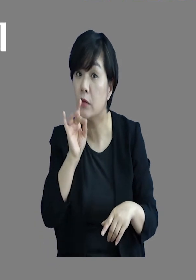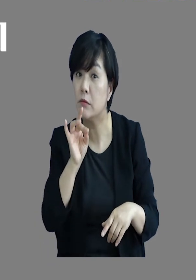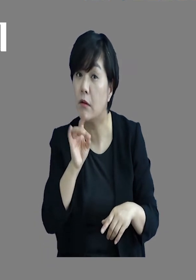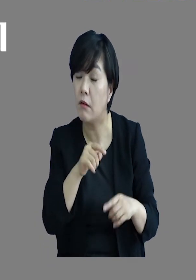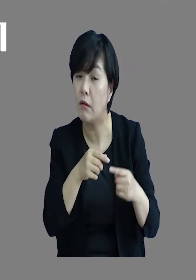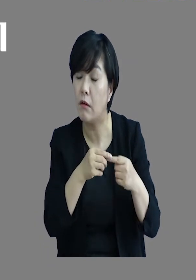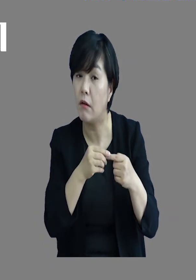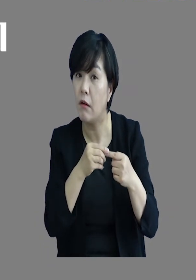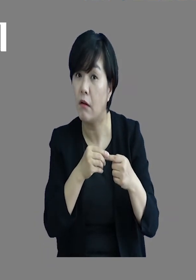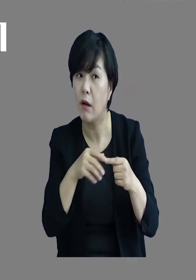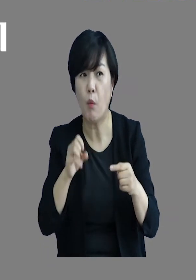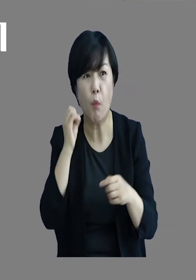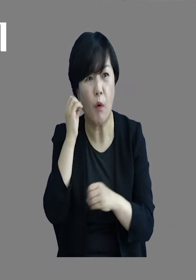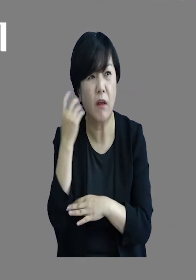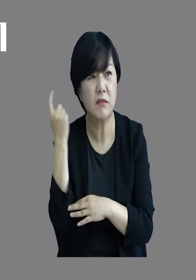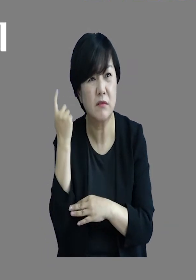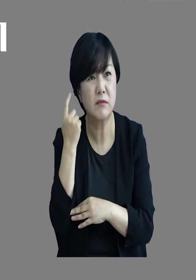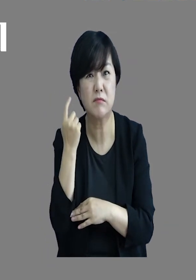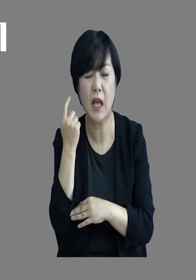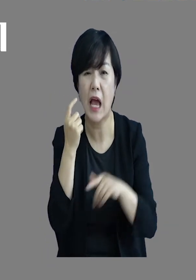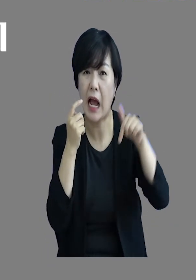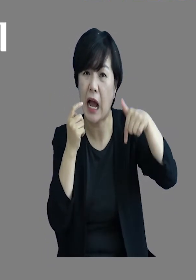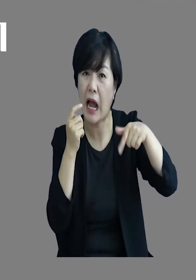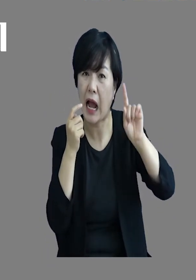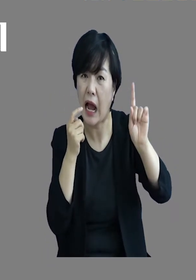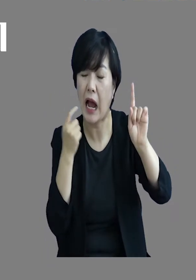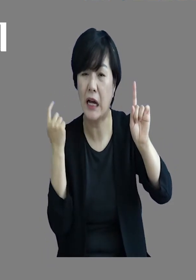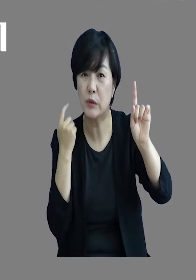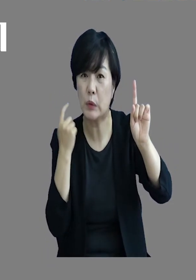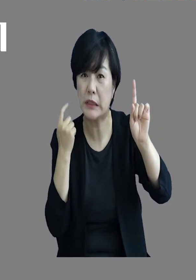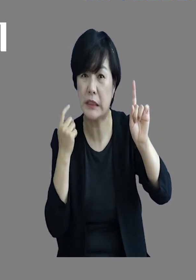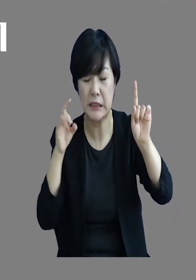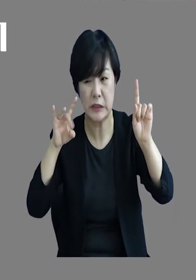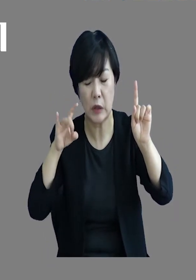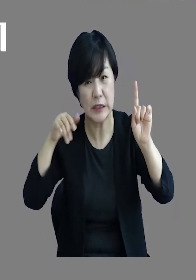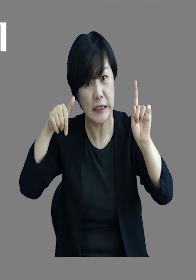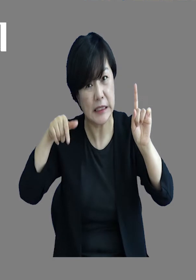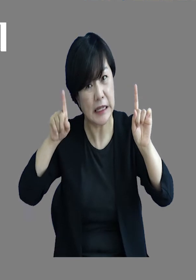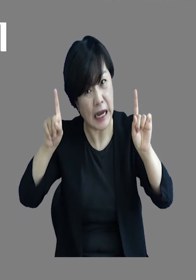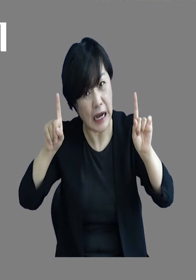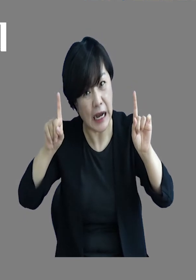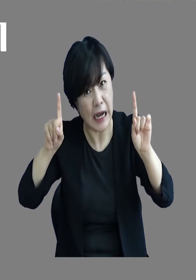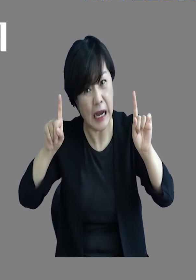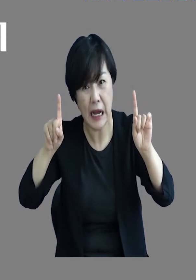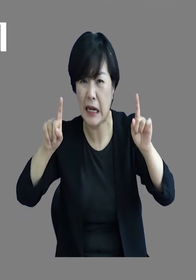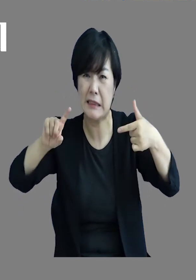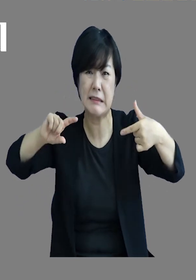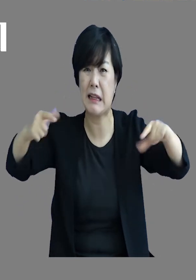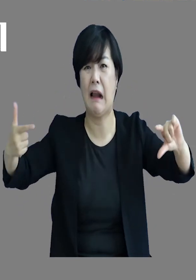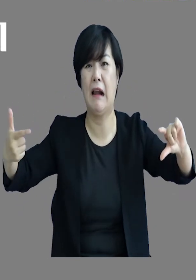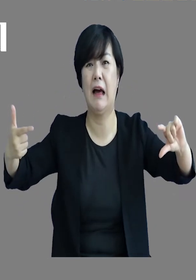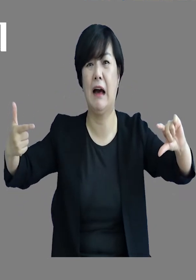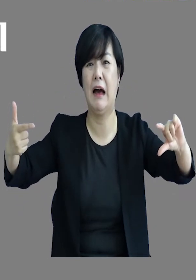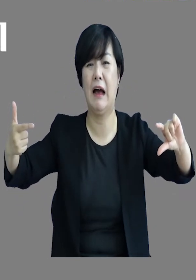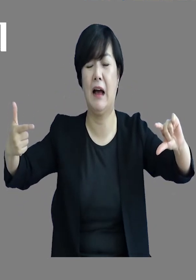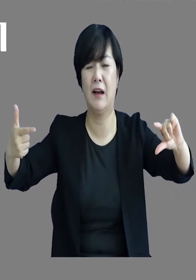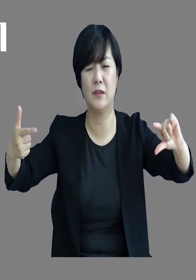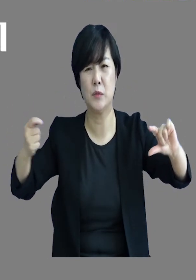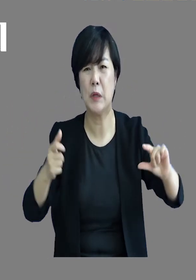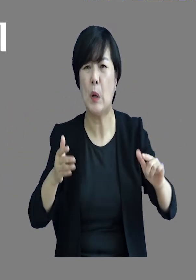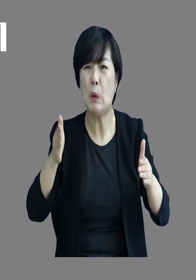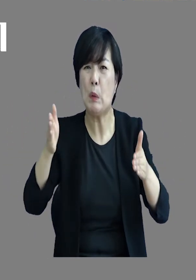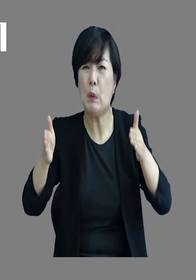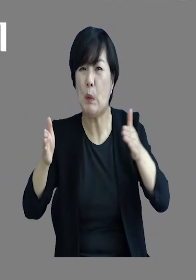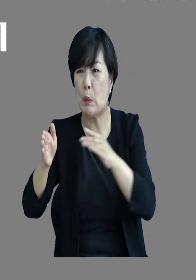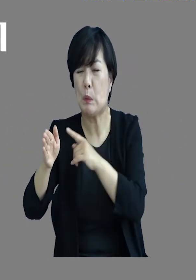일단은 내가 원래 듣던 소리, 가란 소리와 전기 신호에서 다시 발생한 가란 소리 좀 다르게 들립니다. 약간